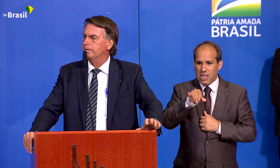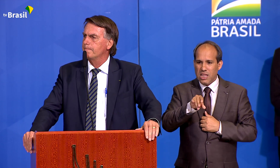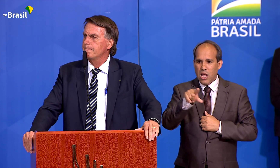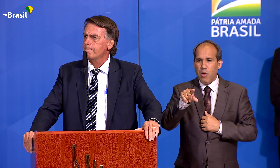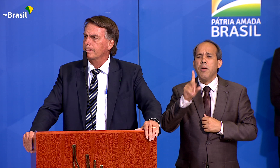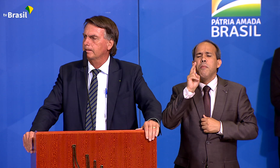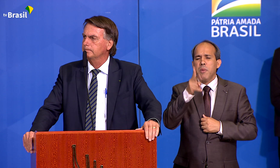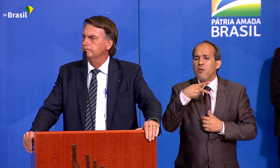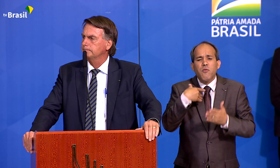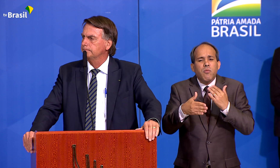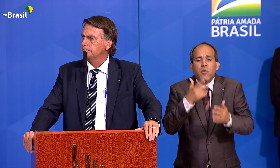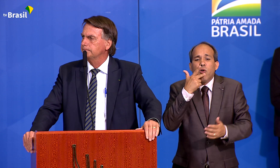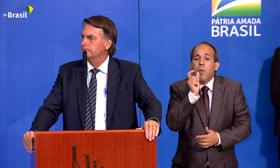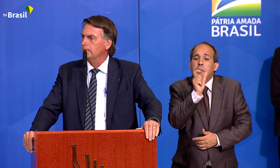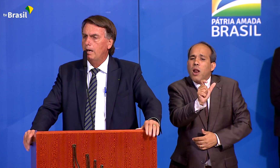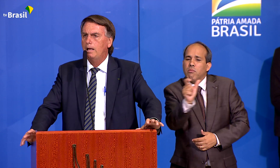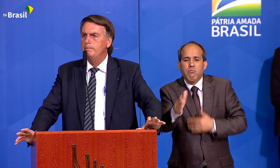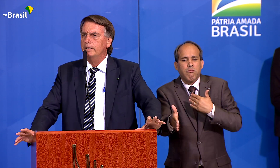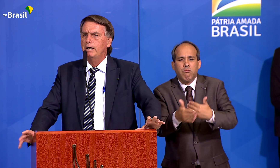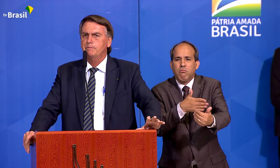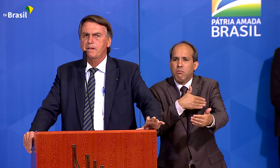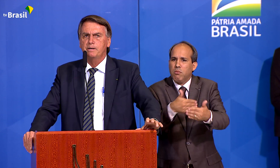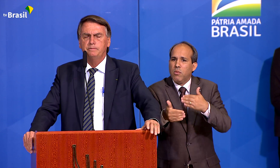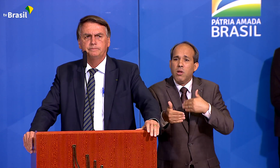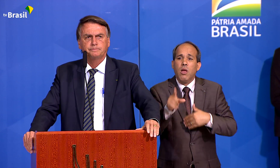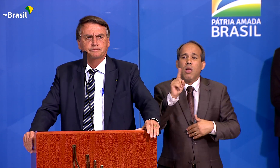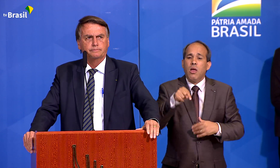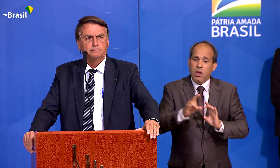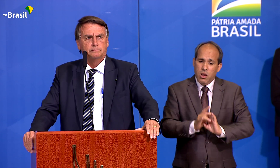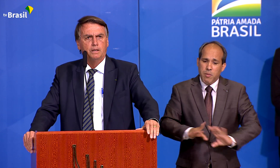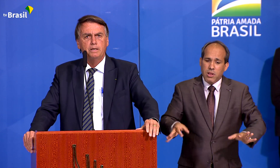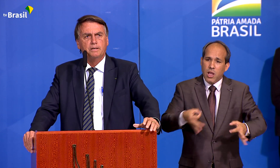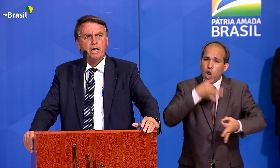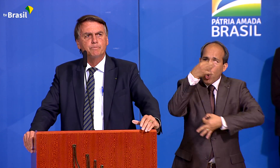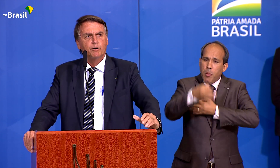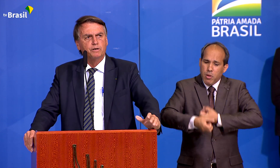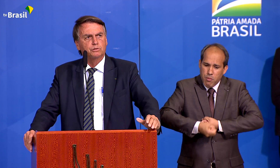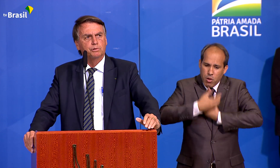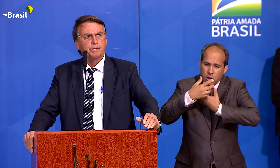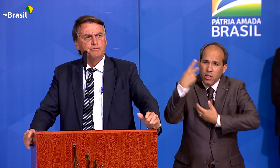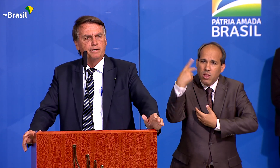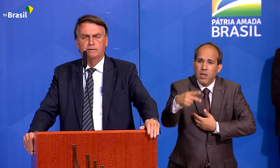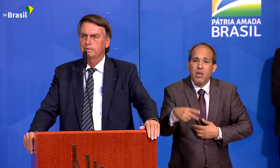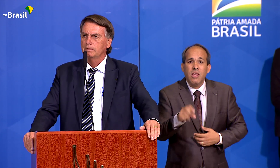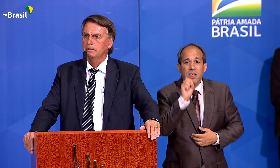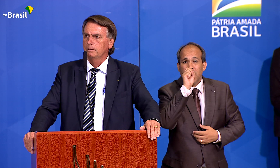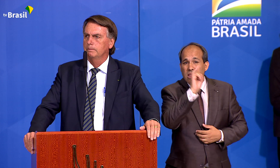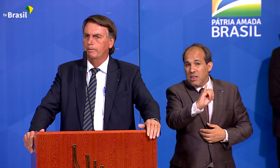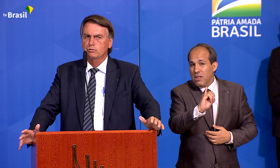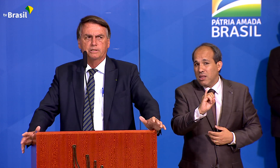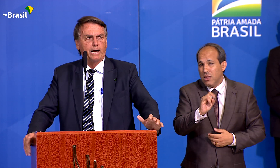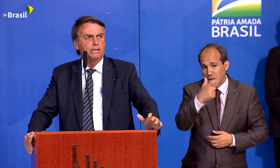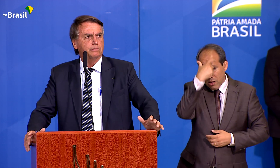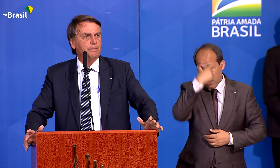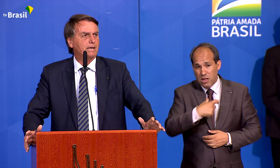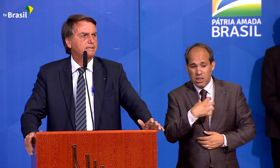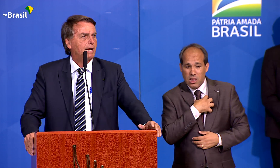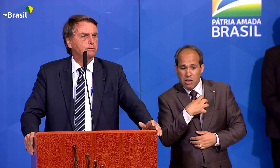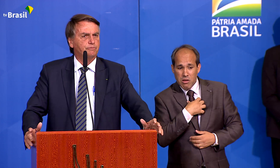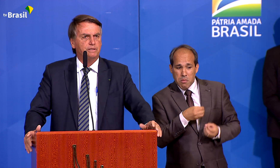que ele proferiu e a liberdade expressão e quem porventura se vê